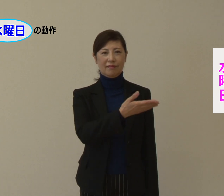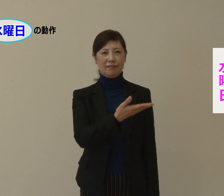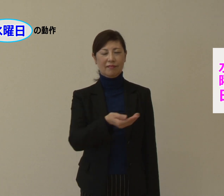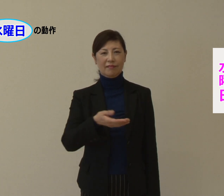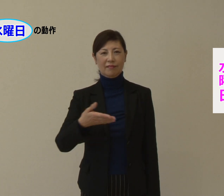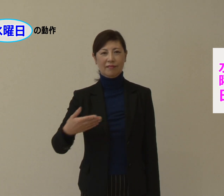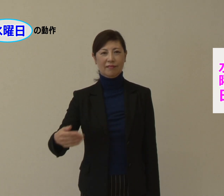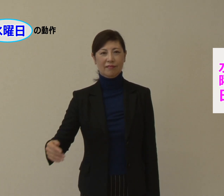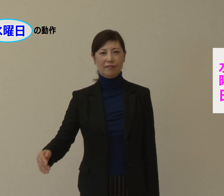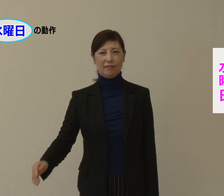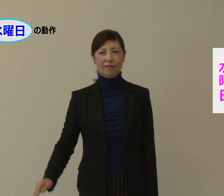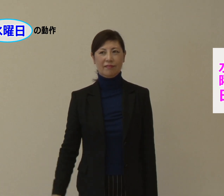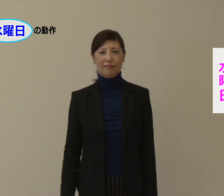水曜日